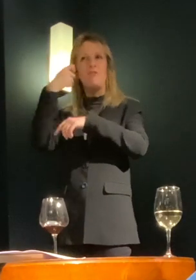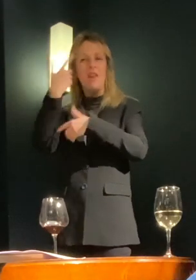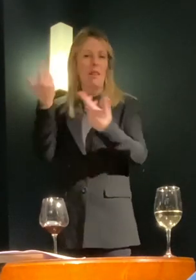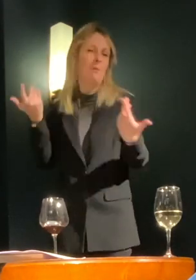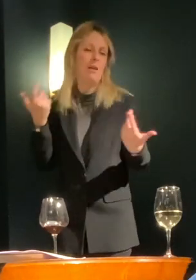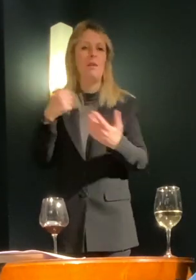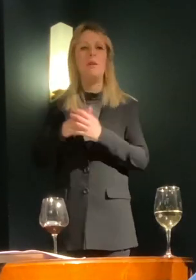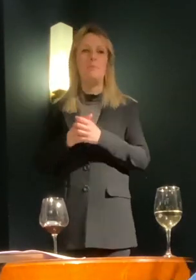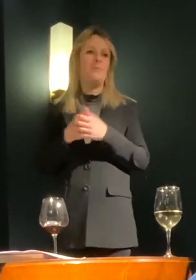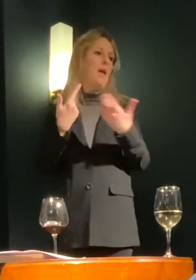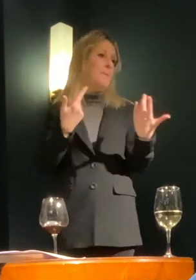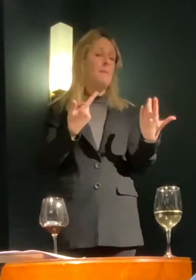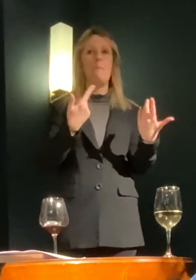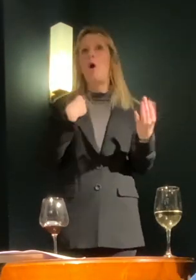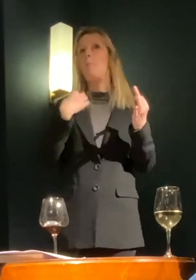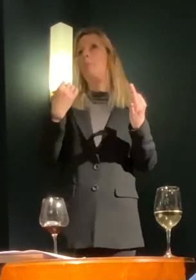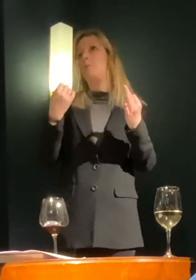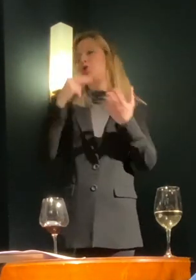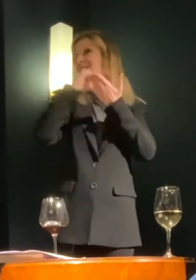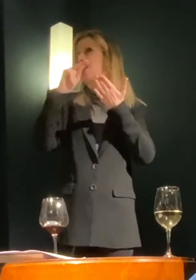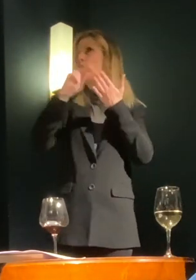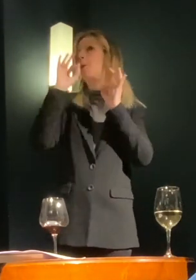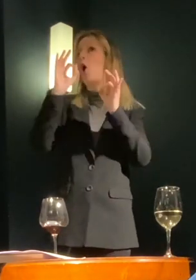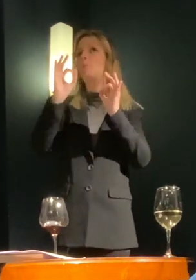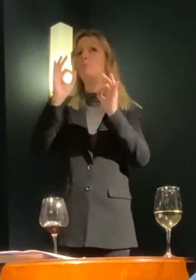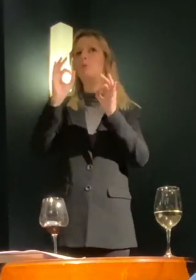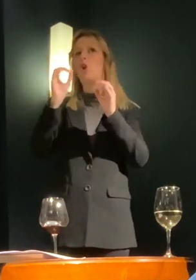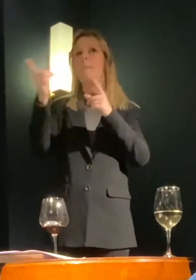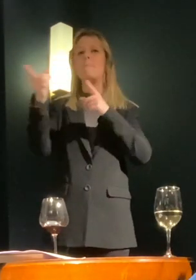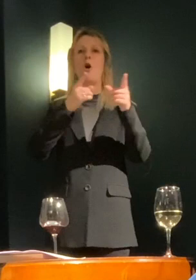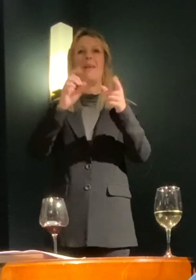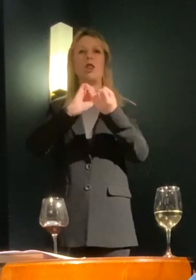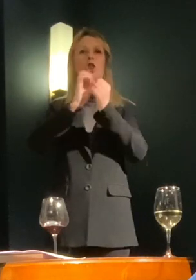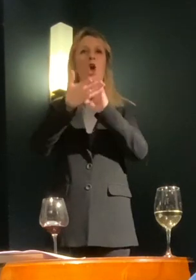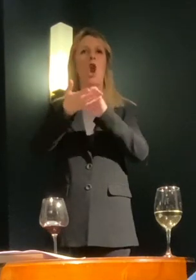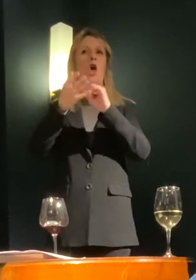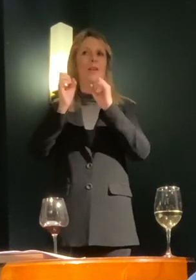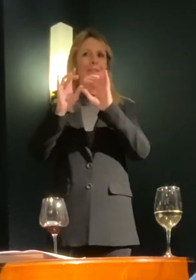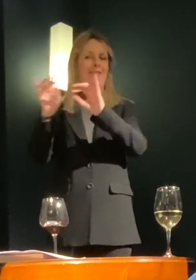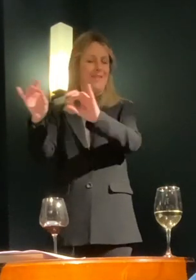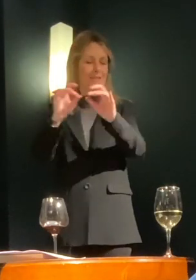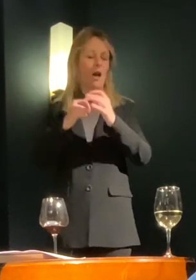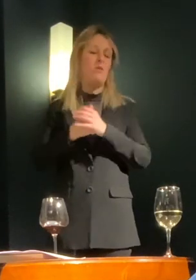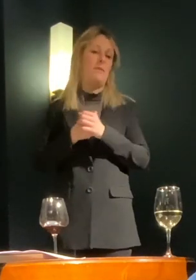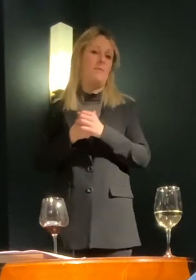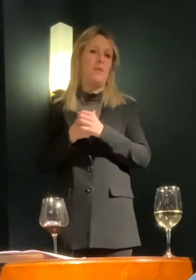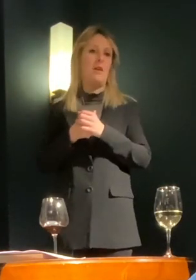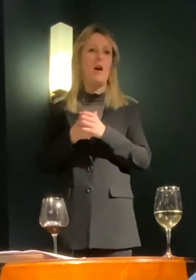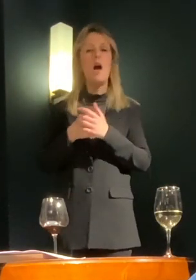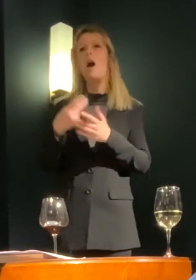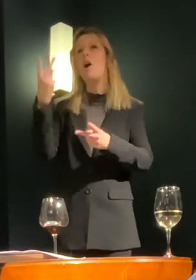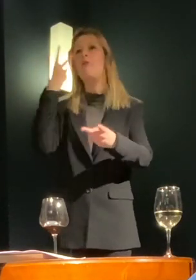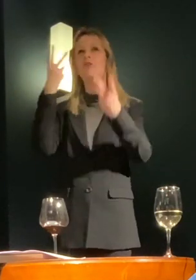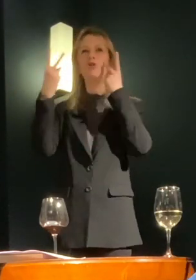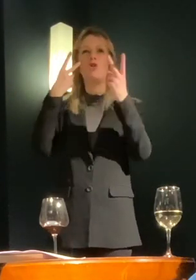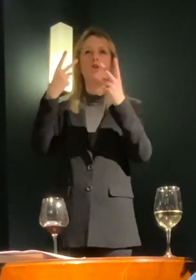cui io penso di aver proprio esorcizzato quella mia, la mia mancanza di vita sociale, scrivendo tutte le scene in discoteca, scene di